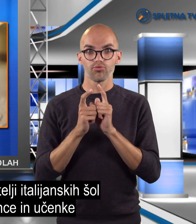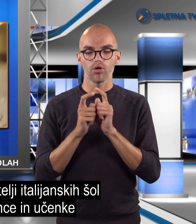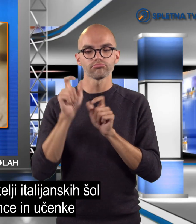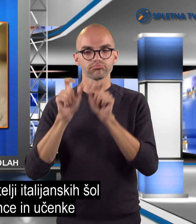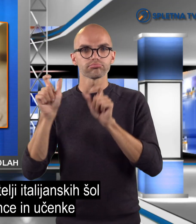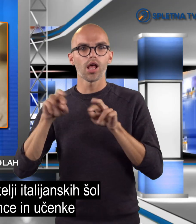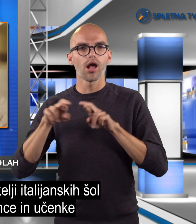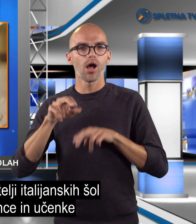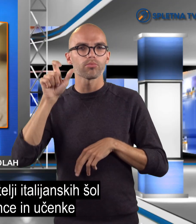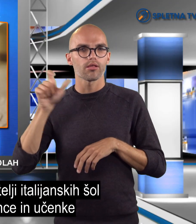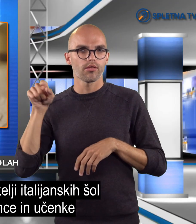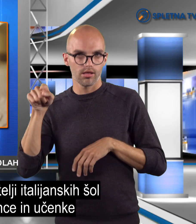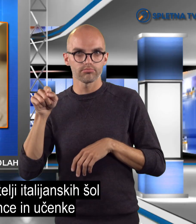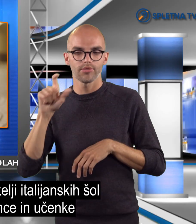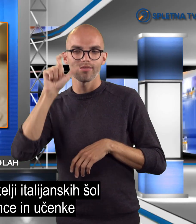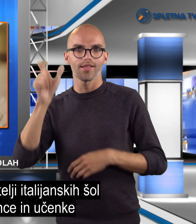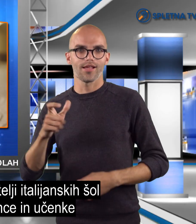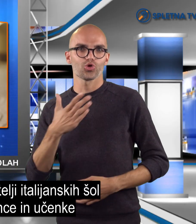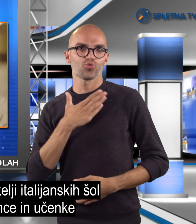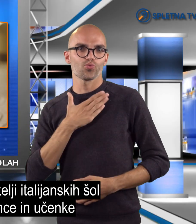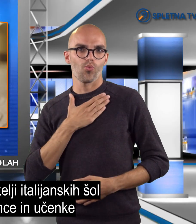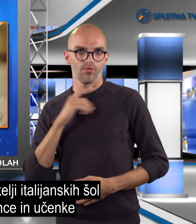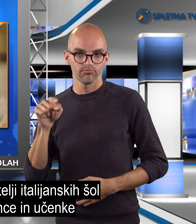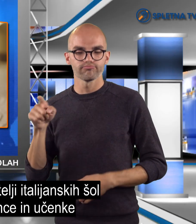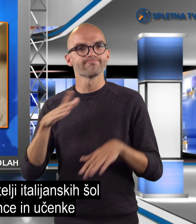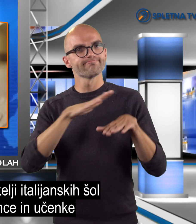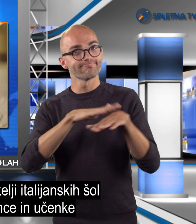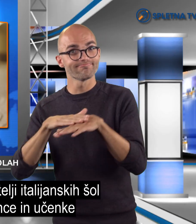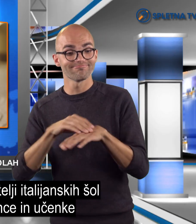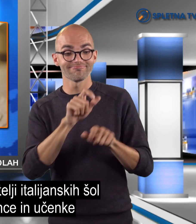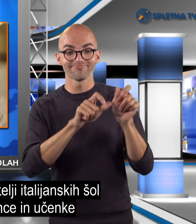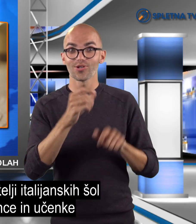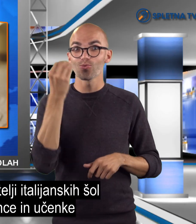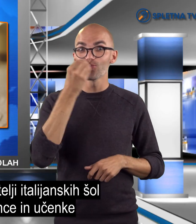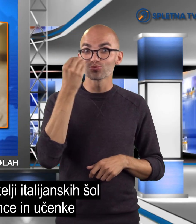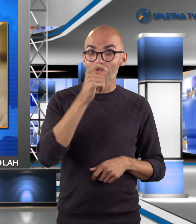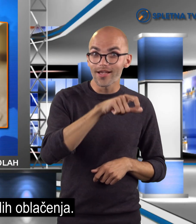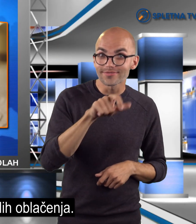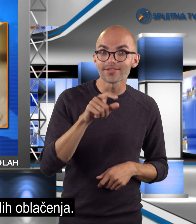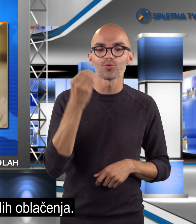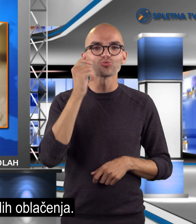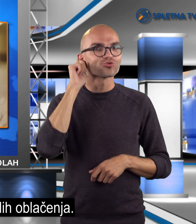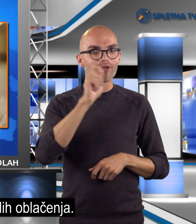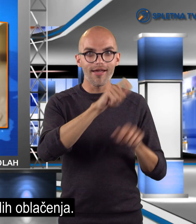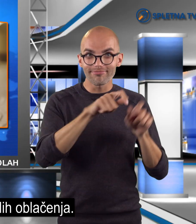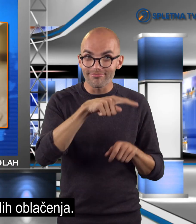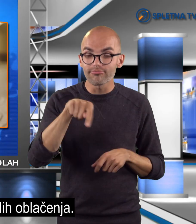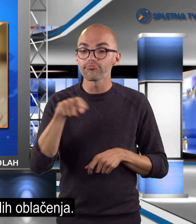V sredo so ravnatelji italijanskih šol obvestili učence in učenke o novih pravilih oblačenja,